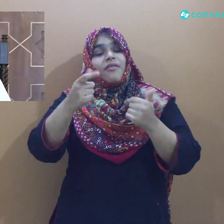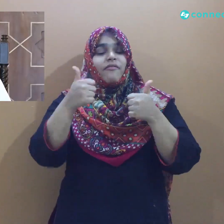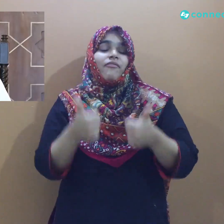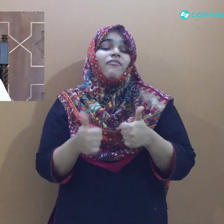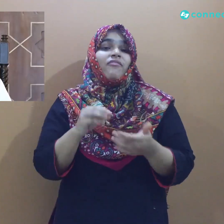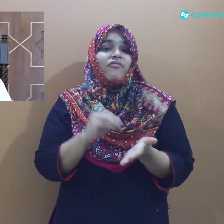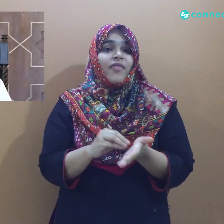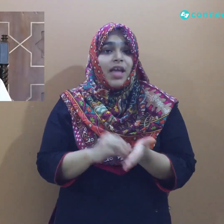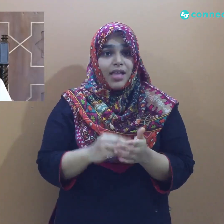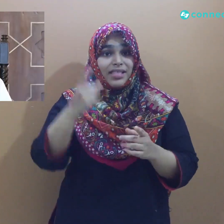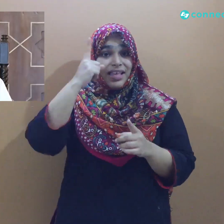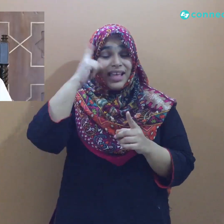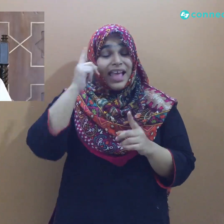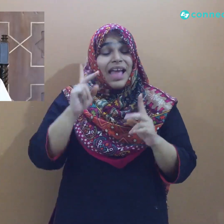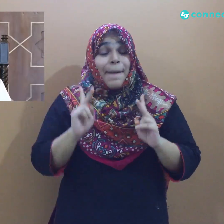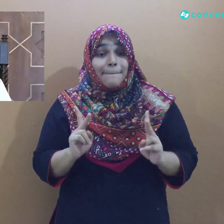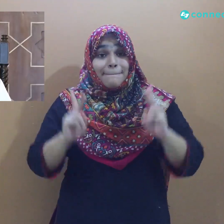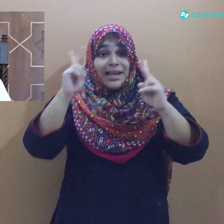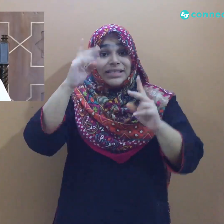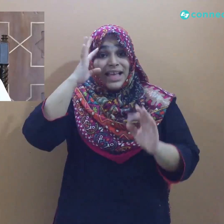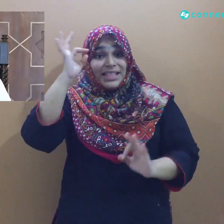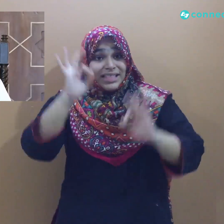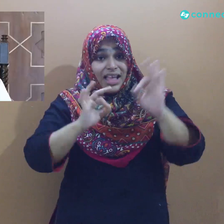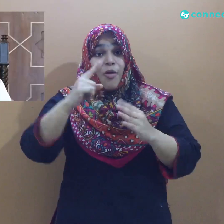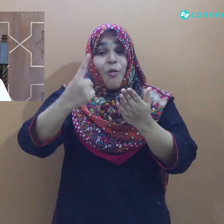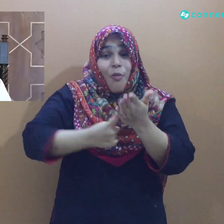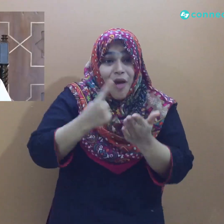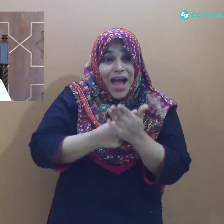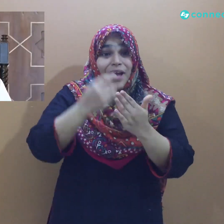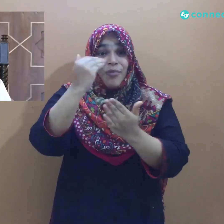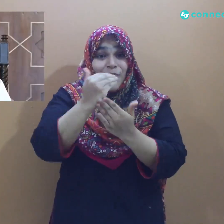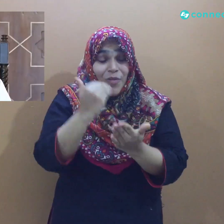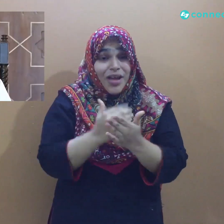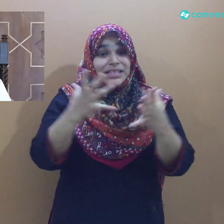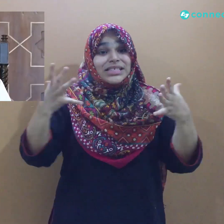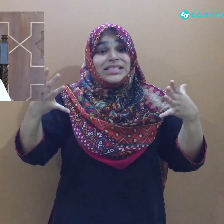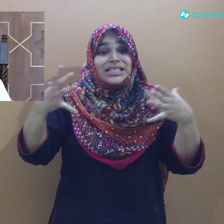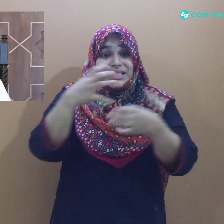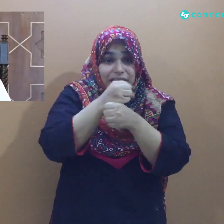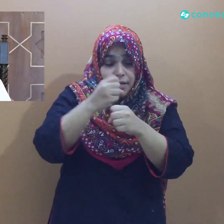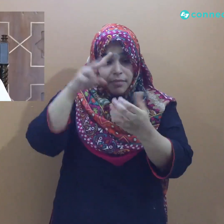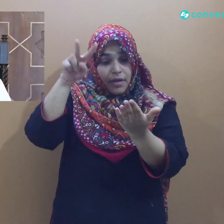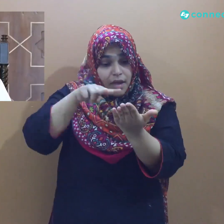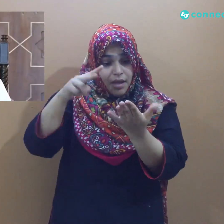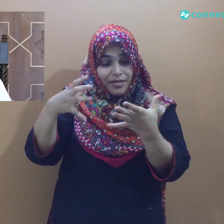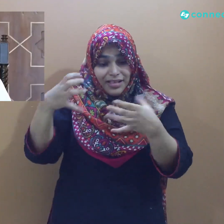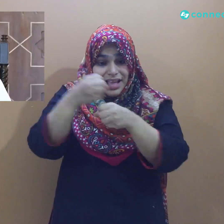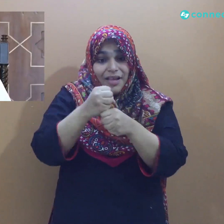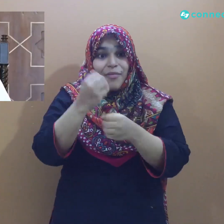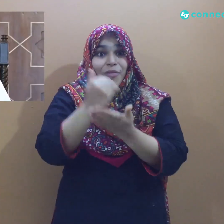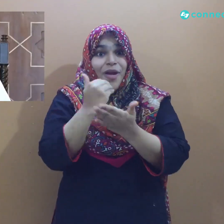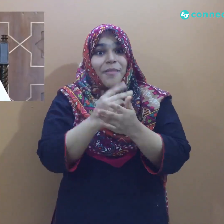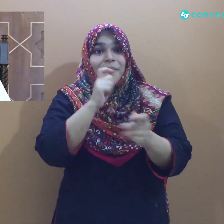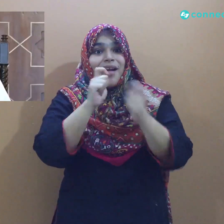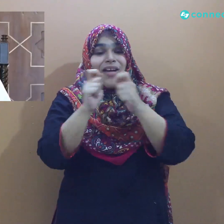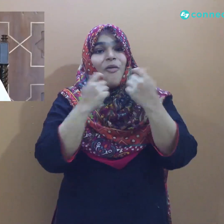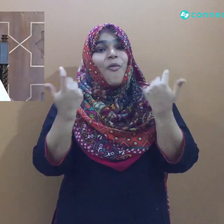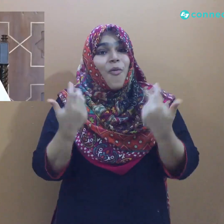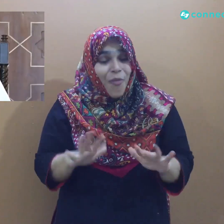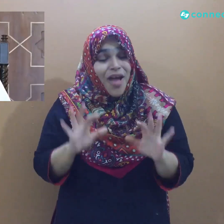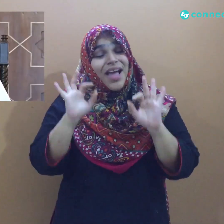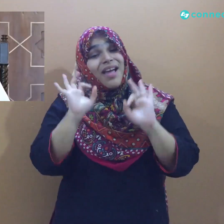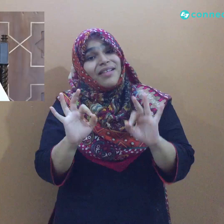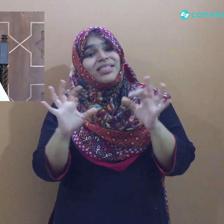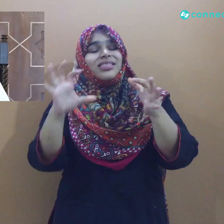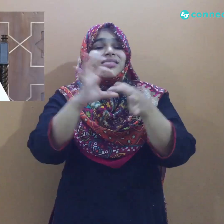اندر مسجد نبوی سے اور قرآن کی آیات کے اعتبار اللہ تعالیٰ کے احکامات بھی آئے۔ جب مسلمانوں نے